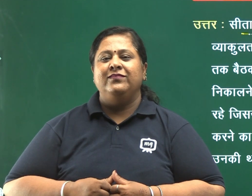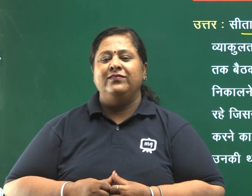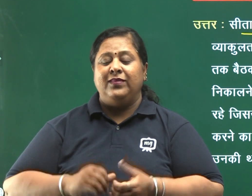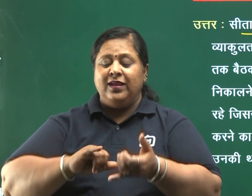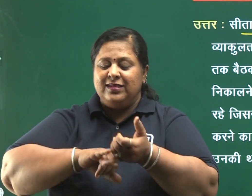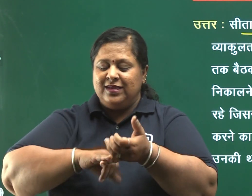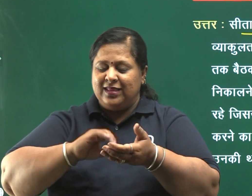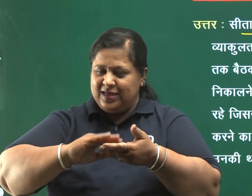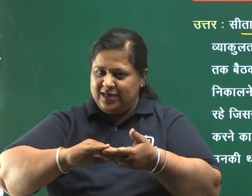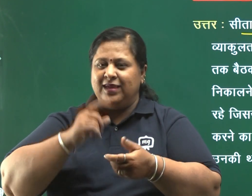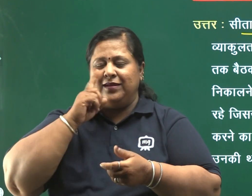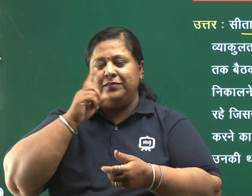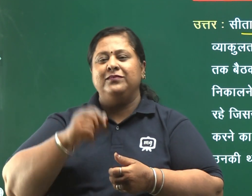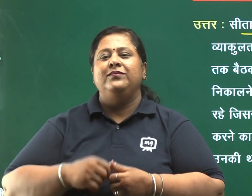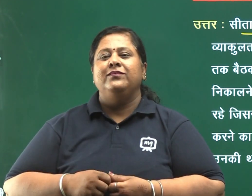सीता जी की